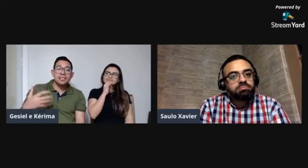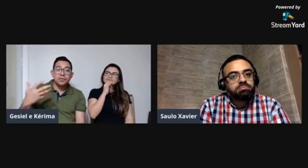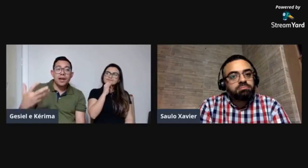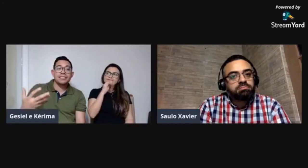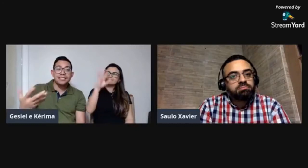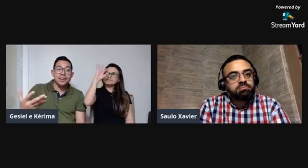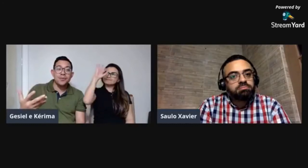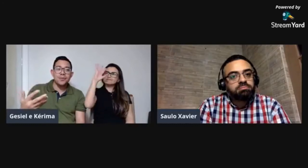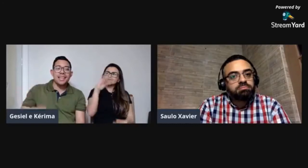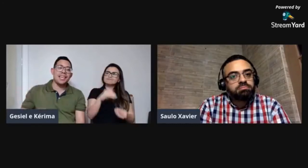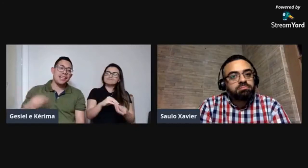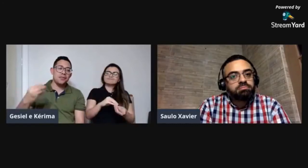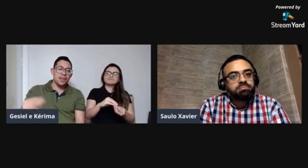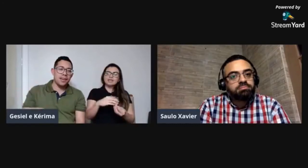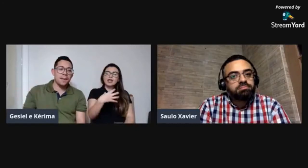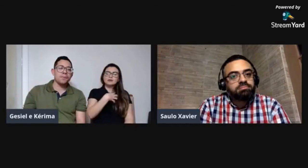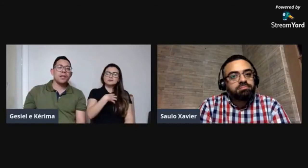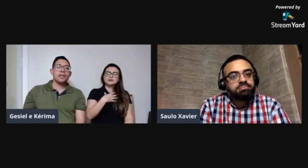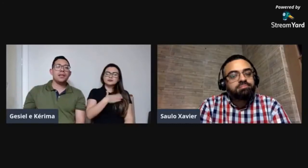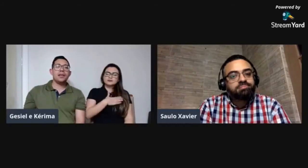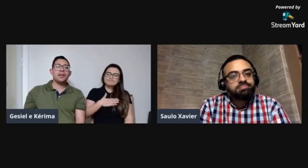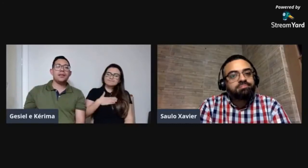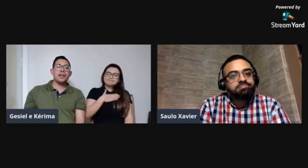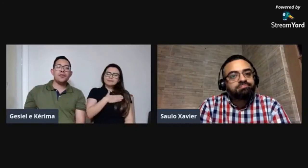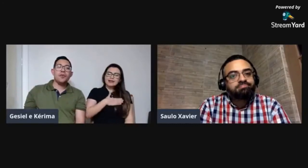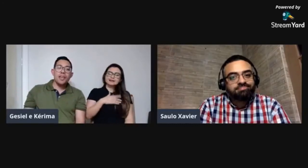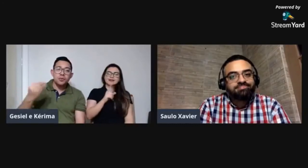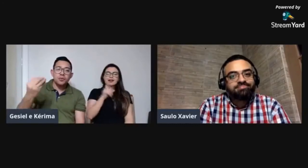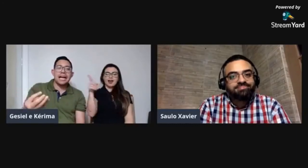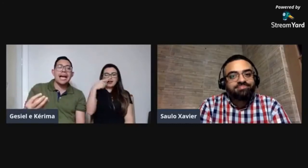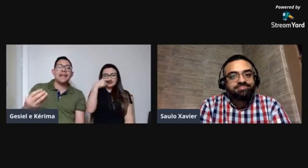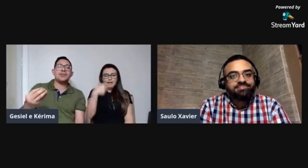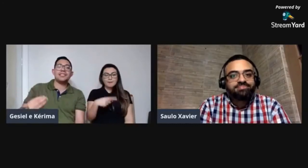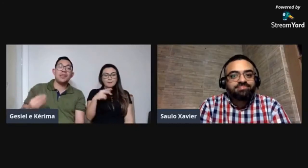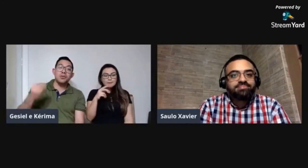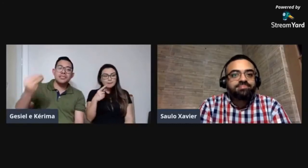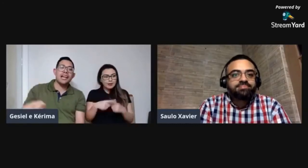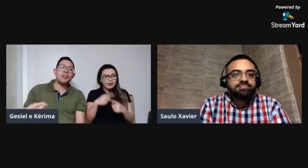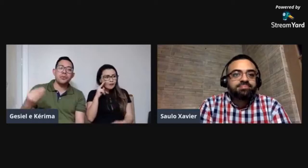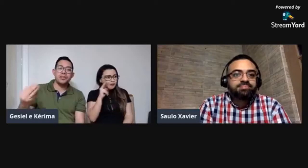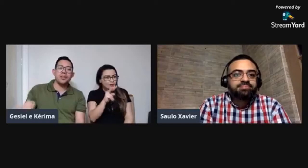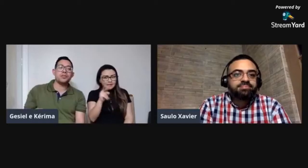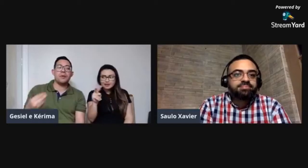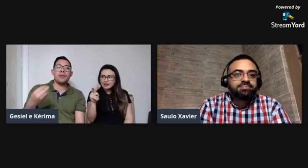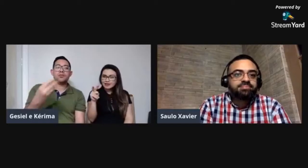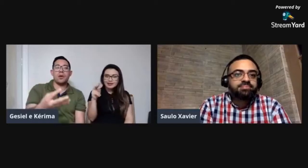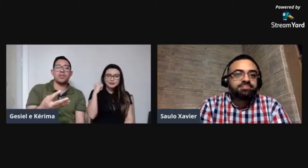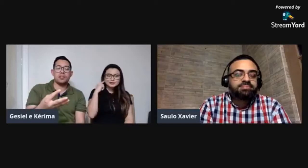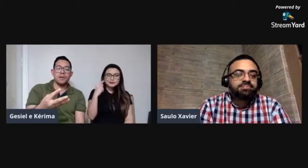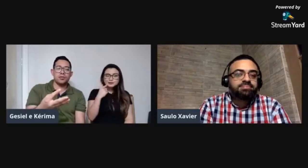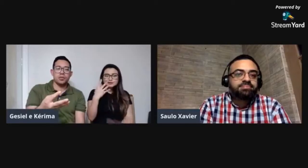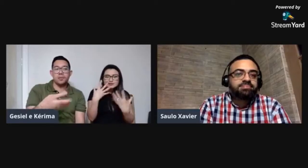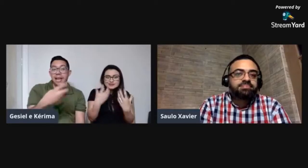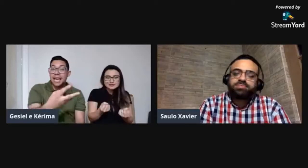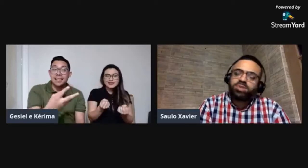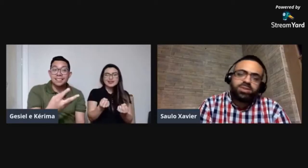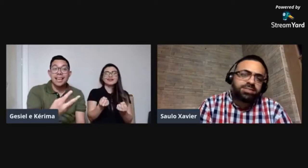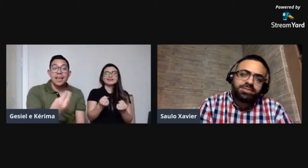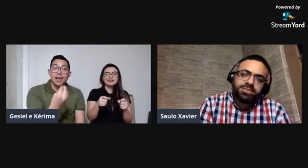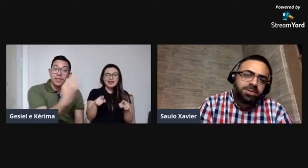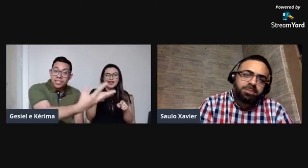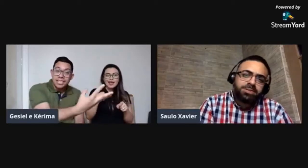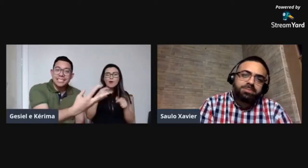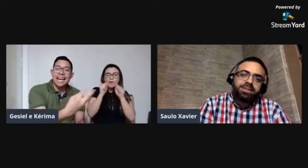essa satisfação em ver que teve um resultado, em ser usado por Deus para abençoar outras pessoas, para